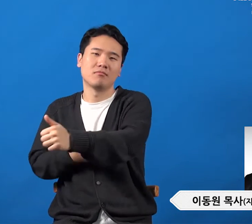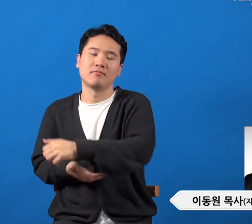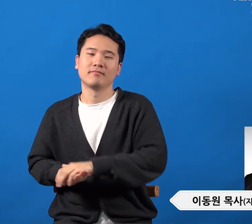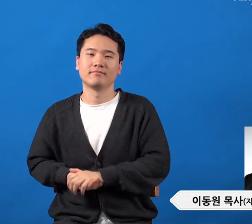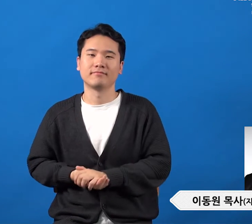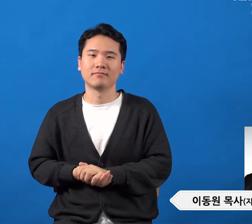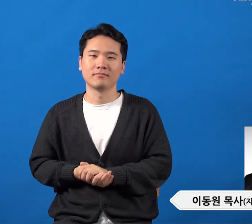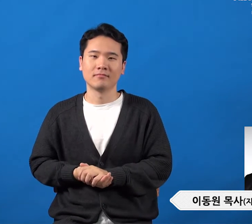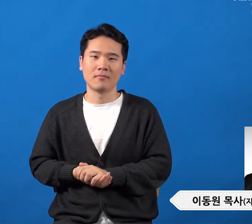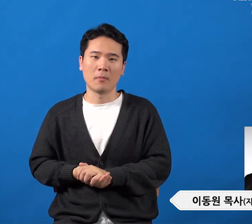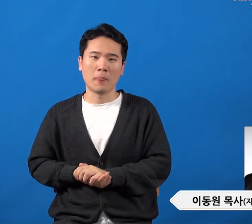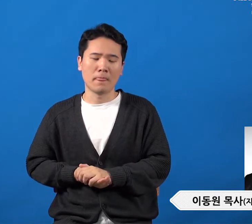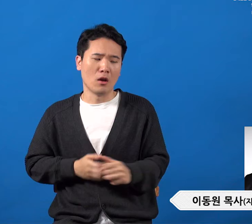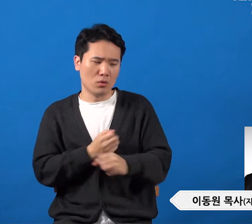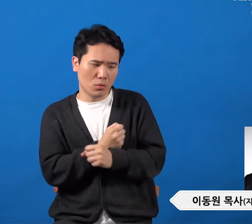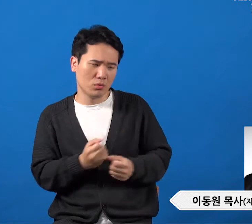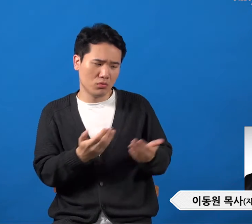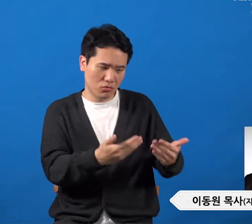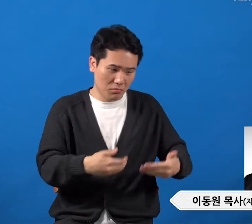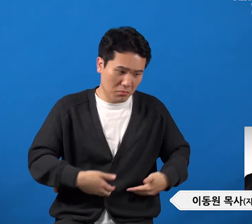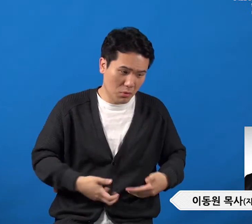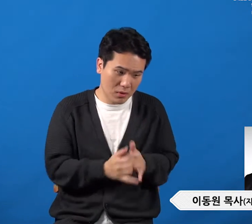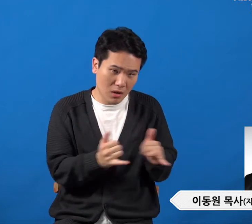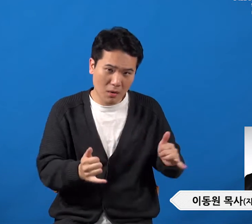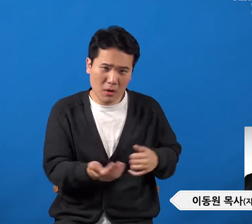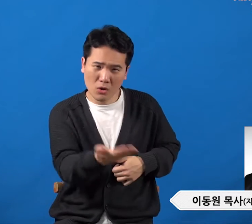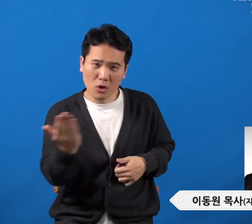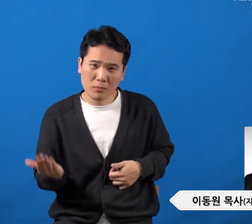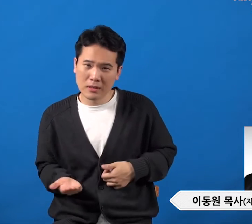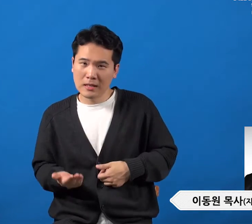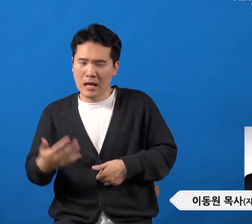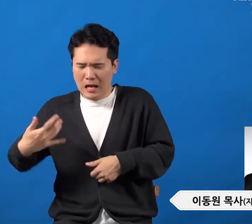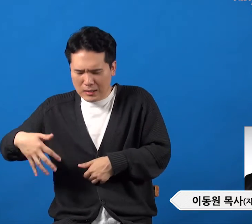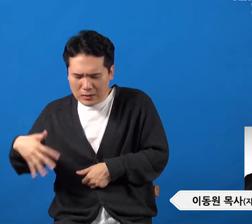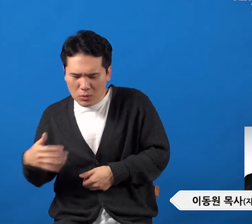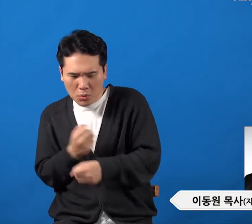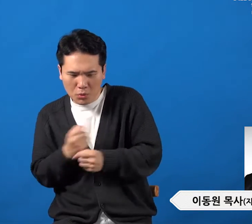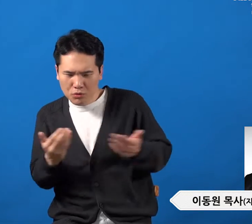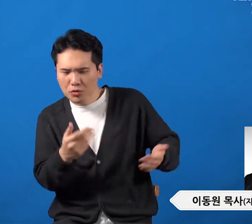마땅히 용서해야 할 사람을 아직도 용서하지 못하고 있는 분들은 계시지 않나요?